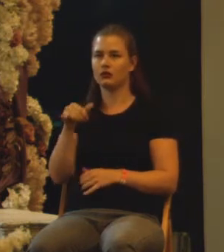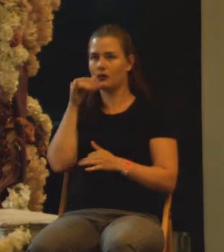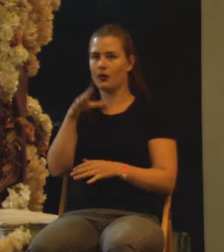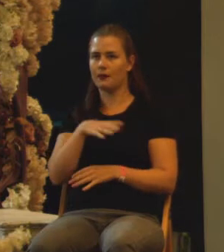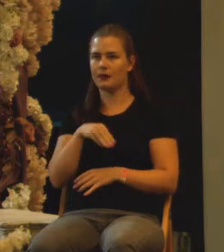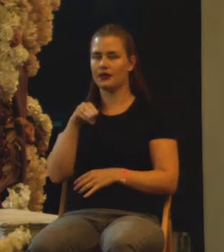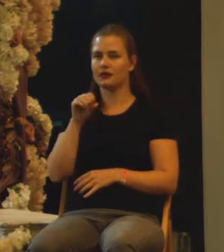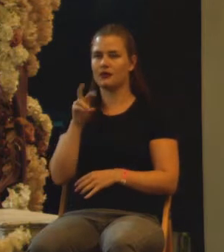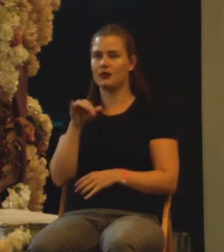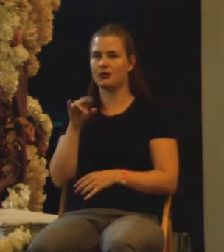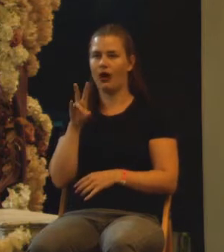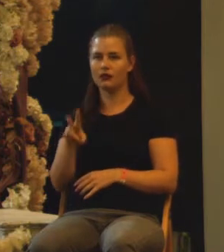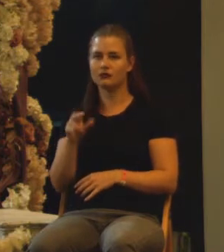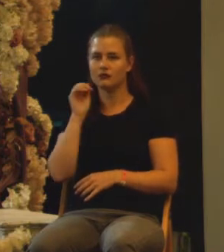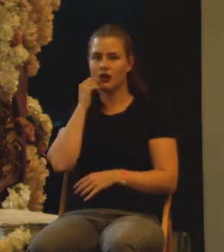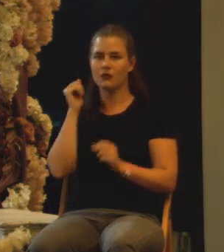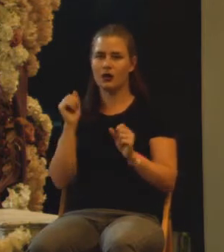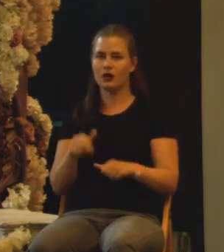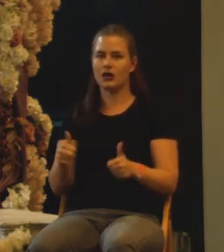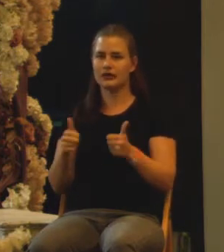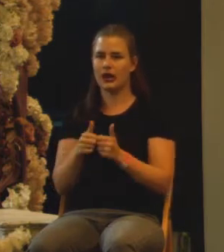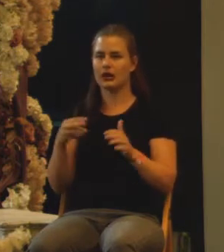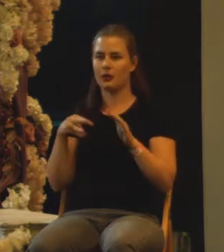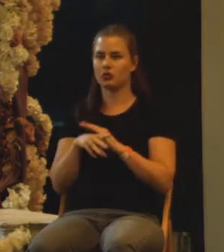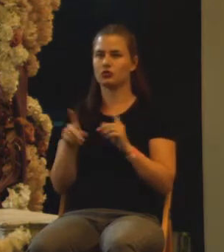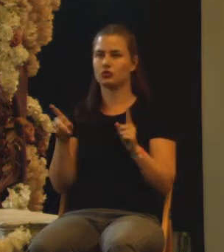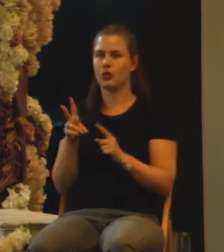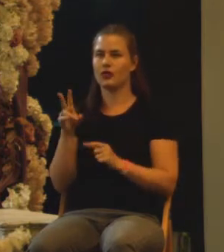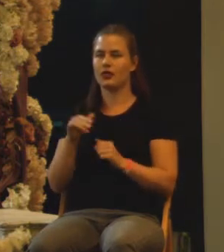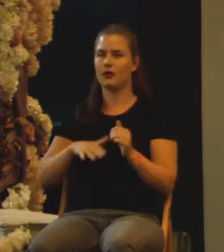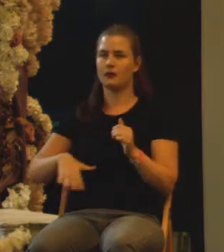тимьяна. Бабушка может возле метро что-то на полу